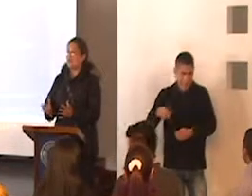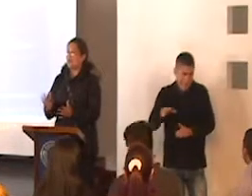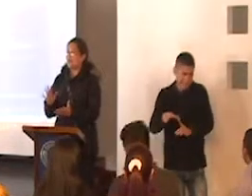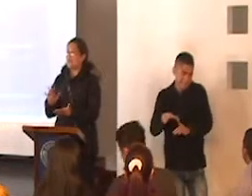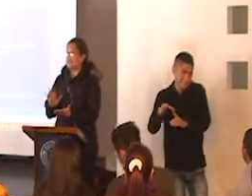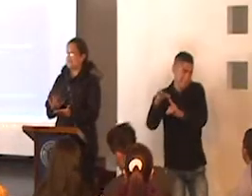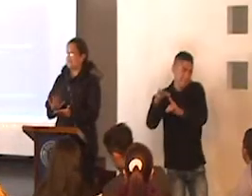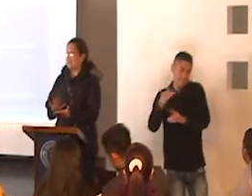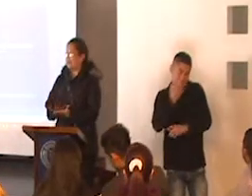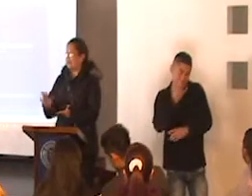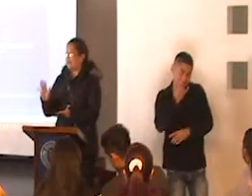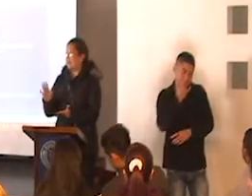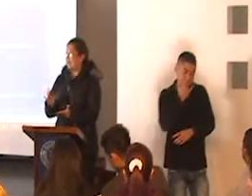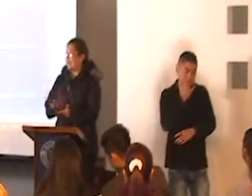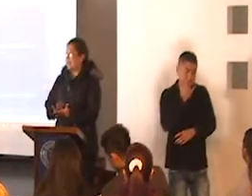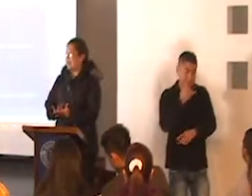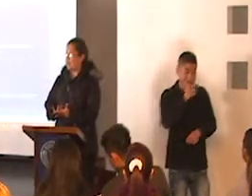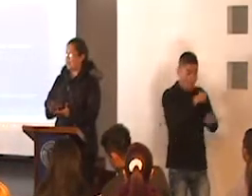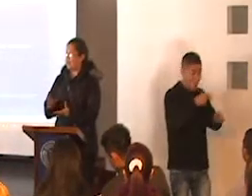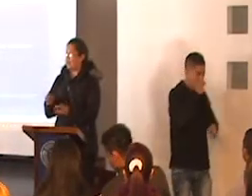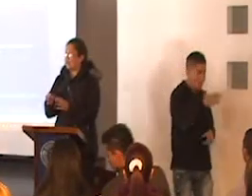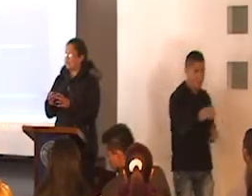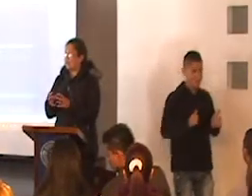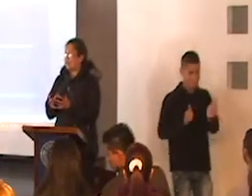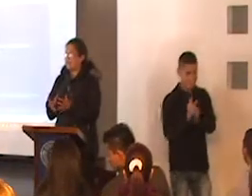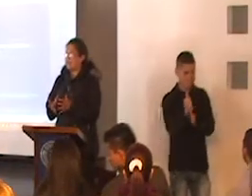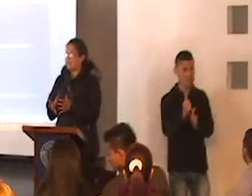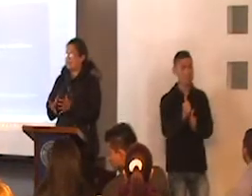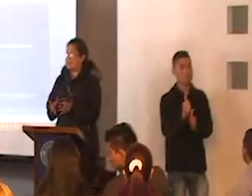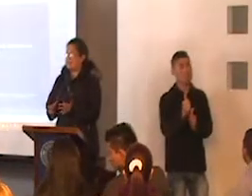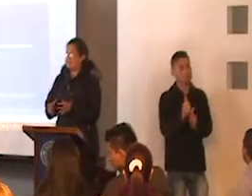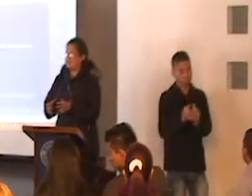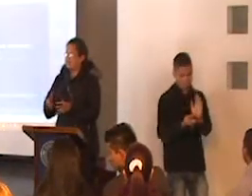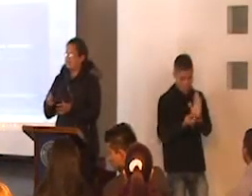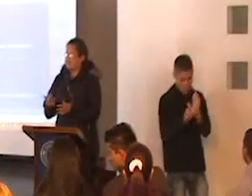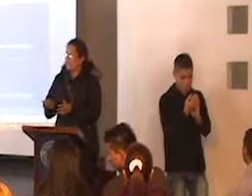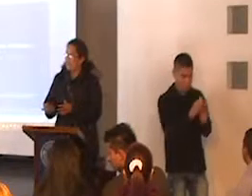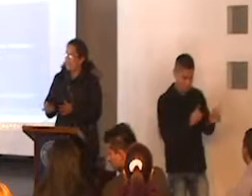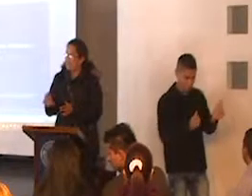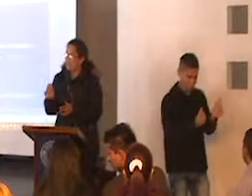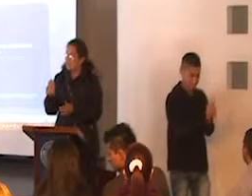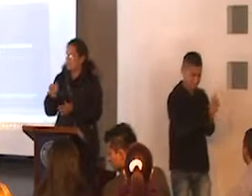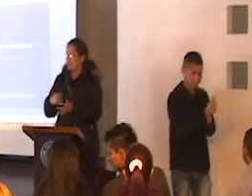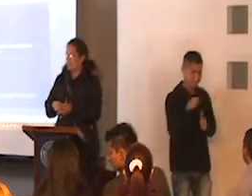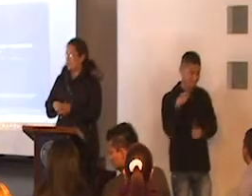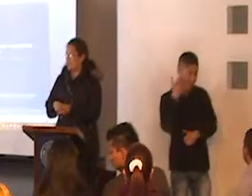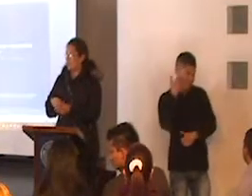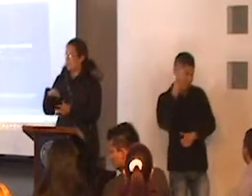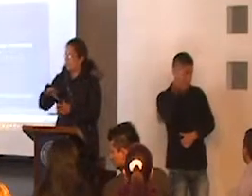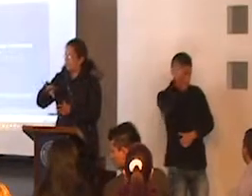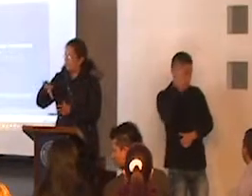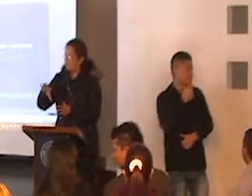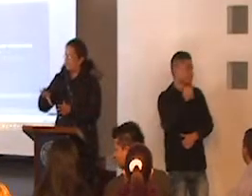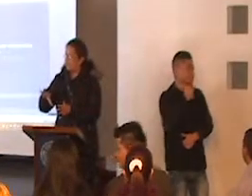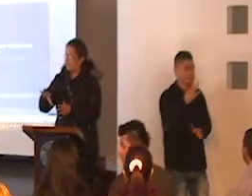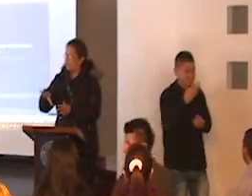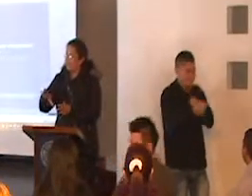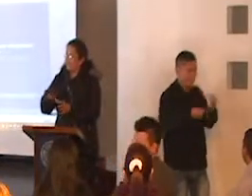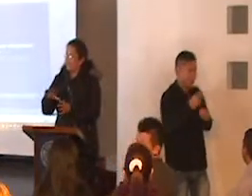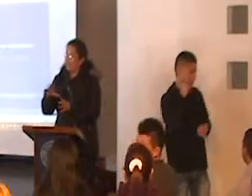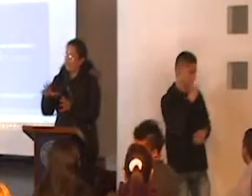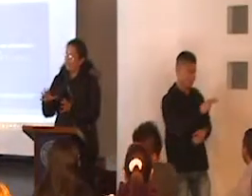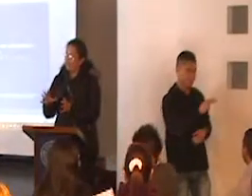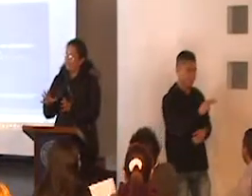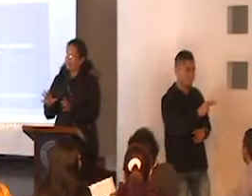por ejemplo tenemos los niños que pasaron matemáticas, pasaron algo. Entonces, ¿qué hace la maestra? Entonces, le hace un diagnóstico de acuerdo a cómo